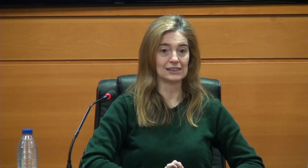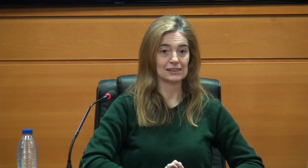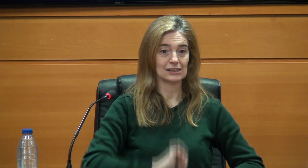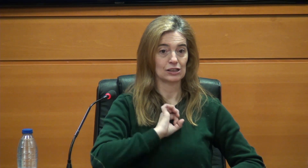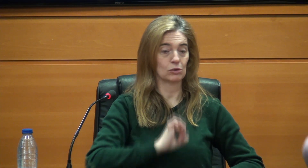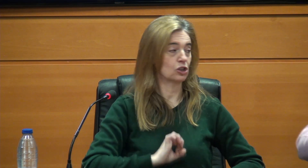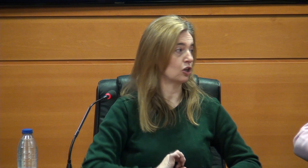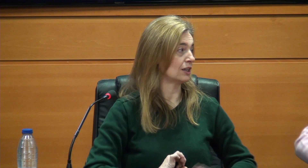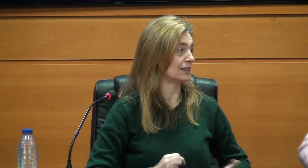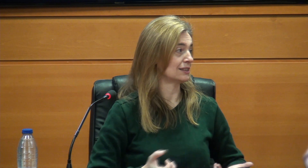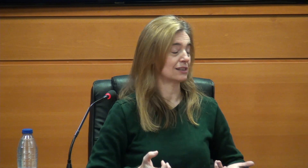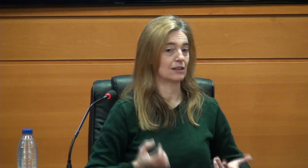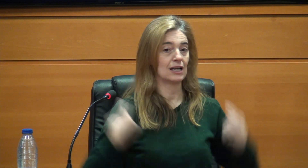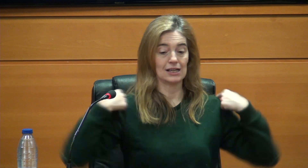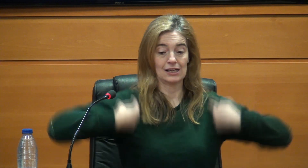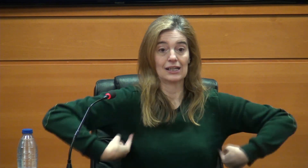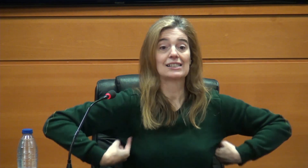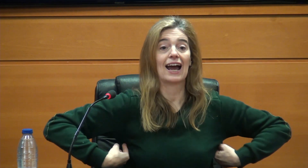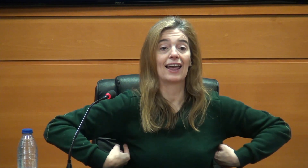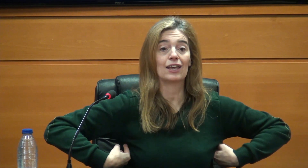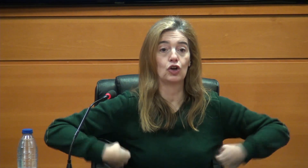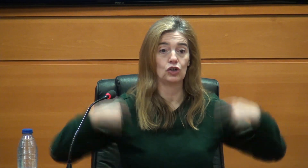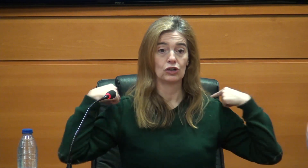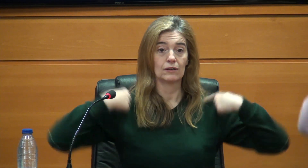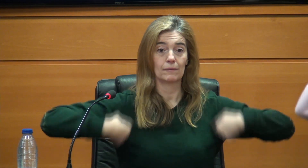los botones chaleco